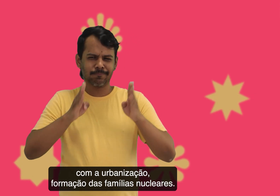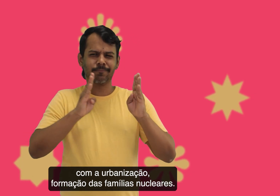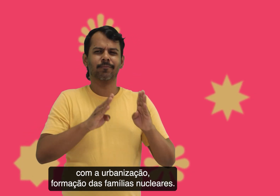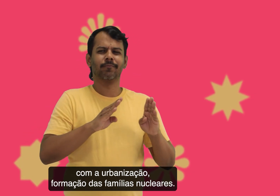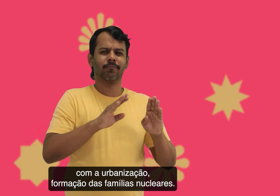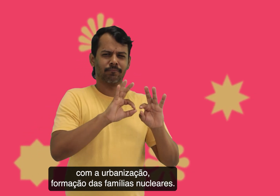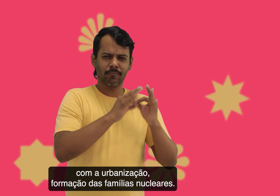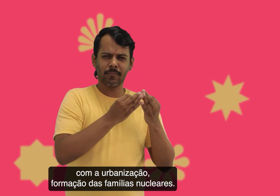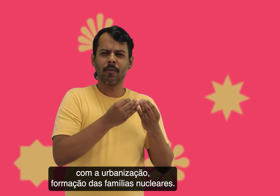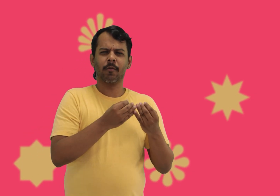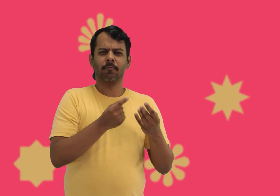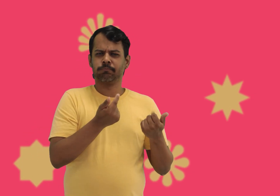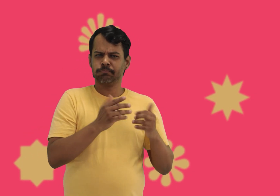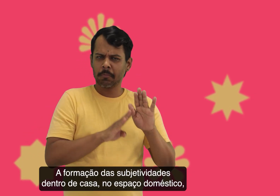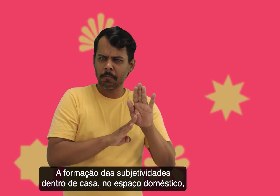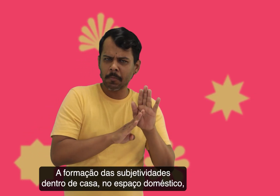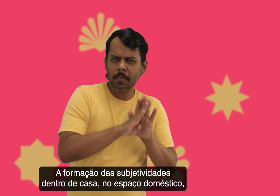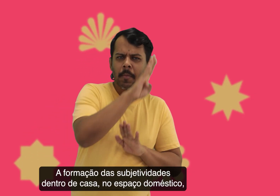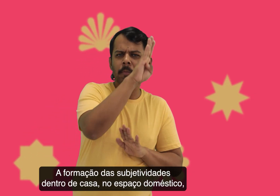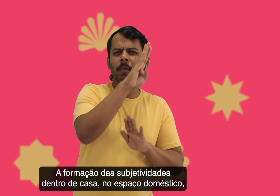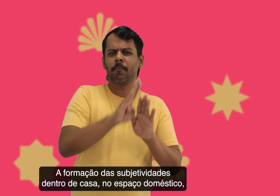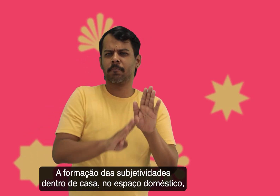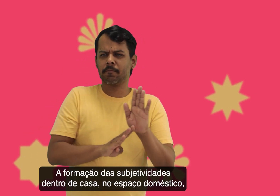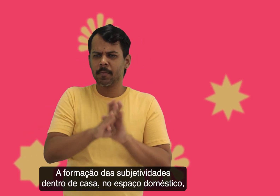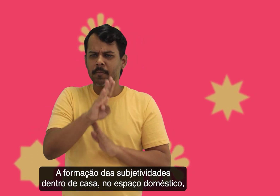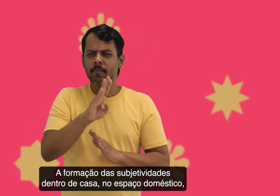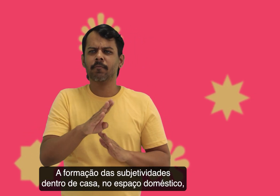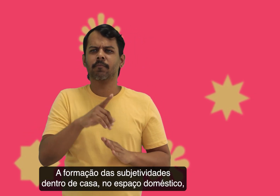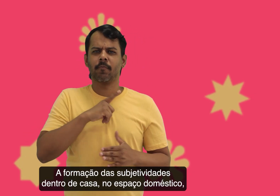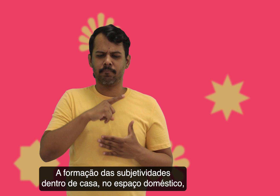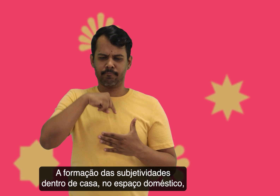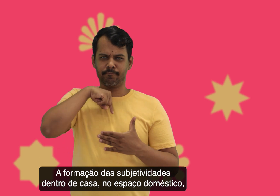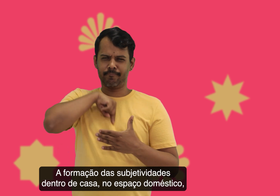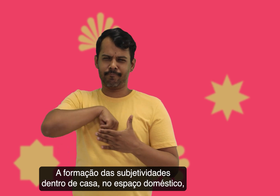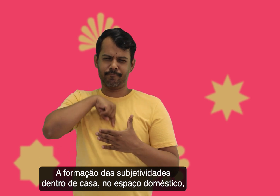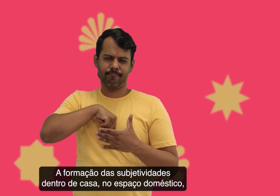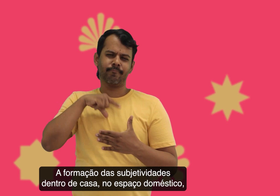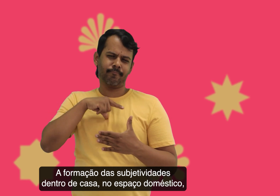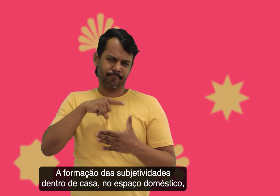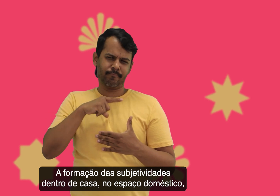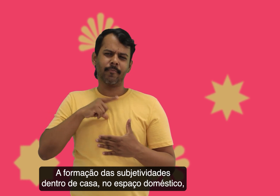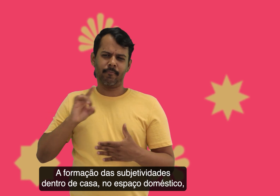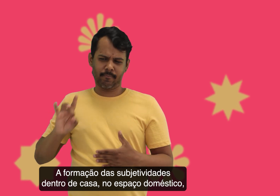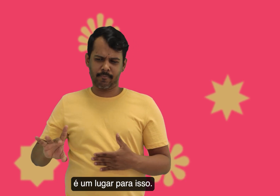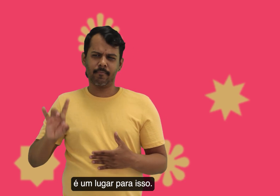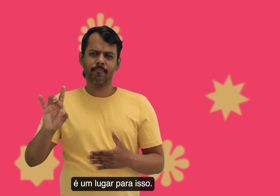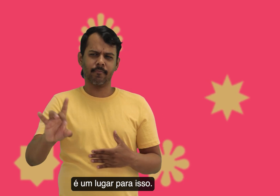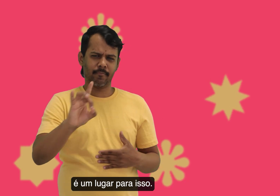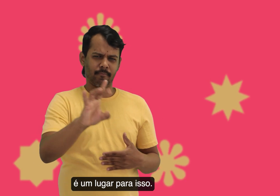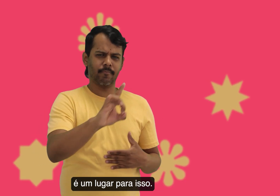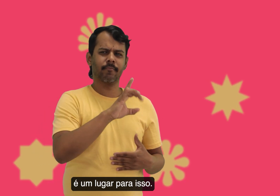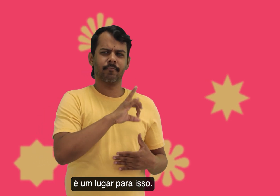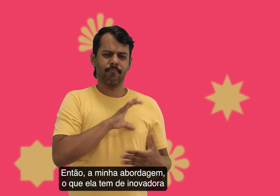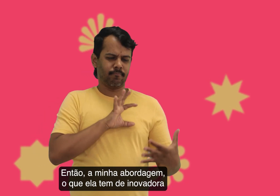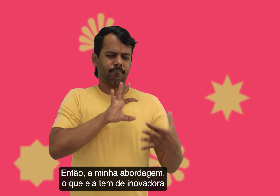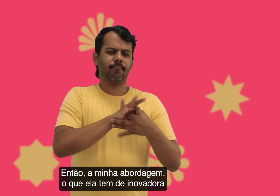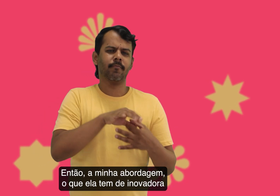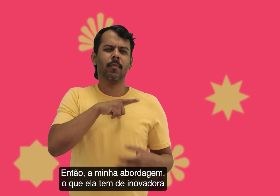das famílias nucleares, a formação das subjetividades dentro de casa, né? O espaço doméstico é um lugar para isso.